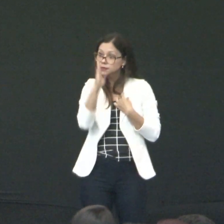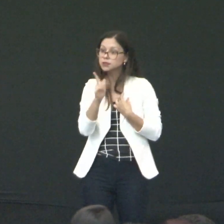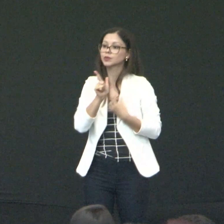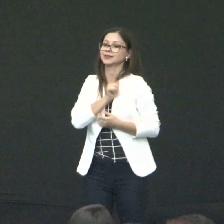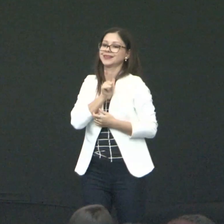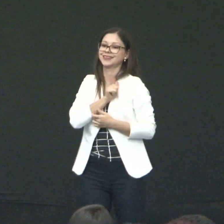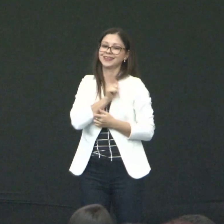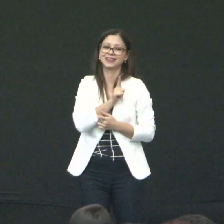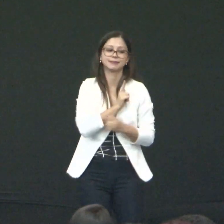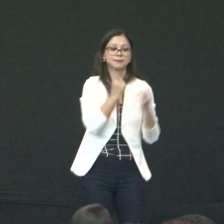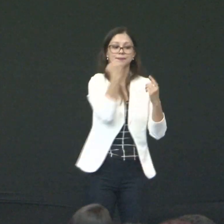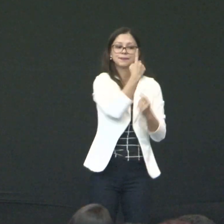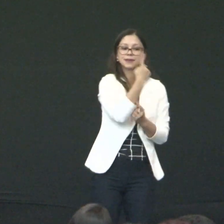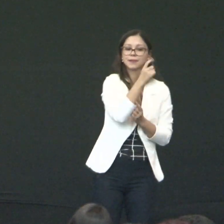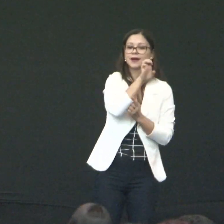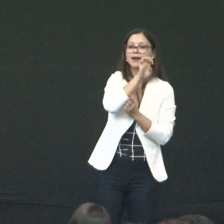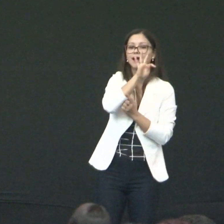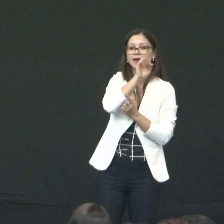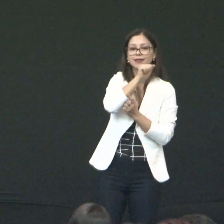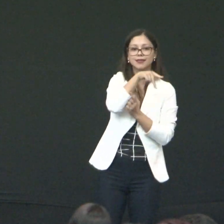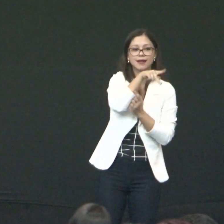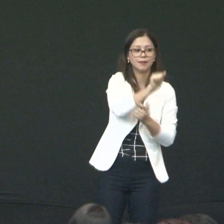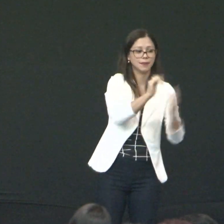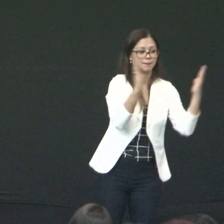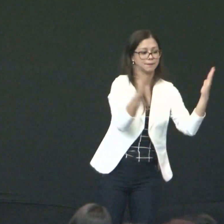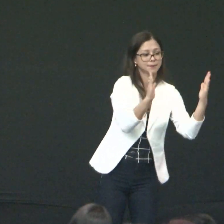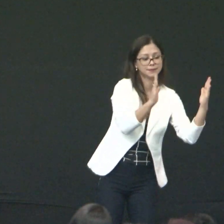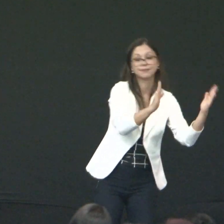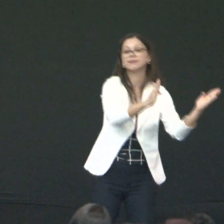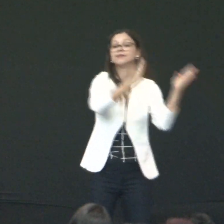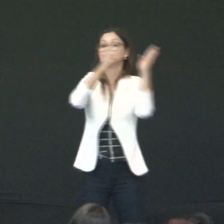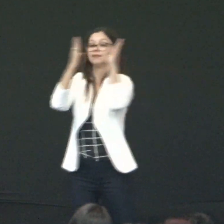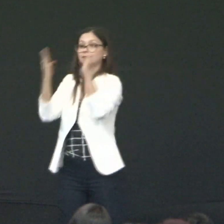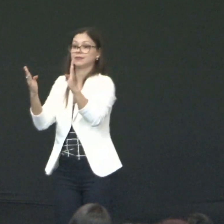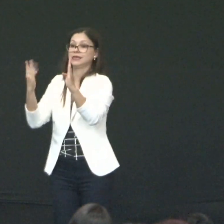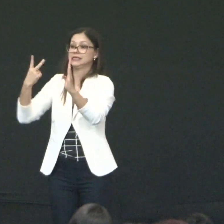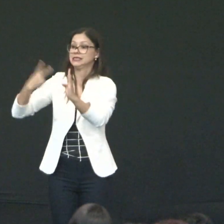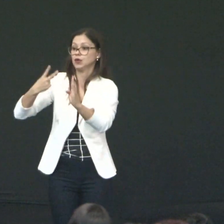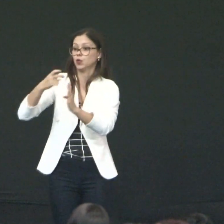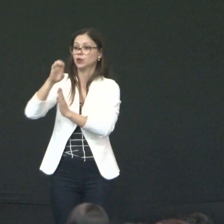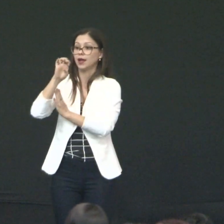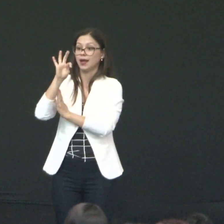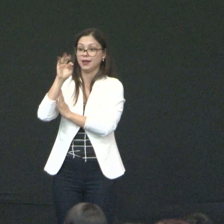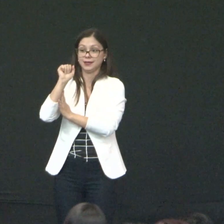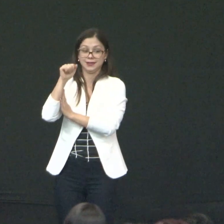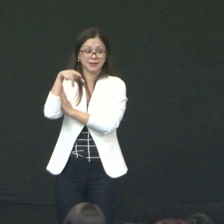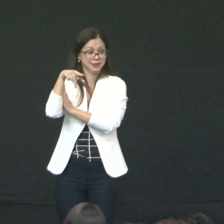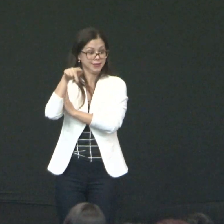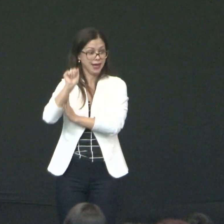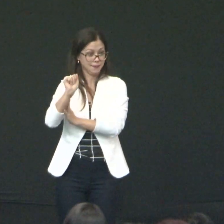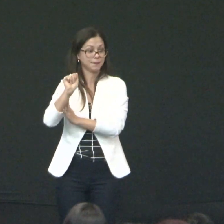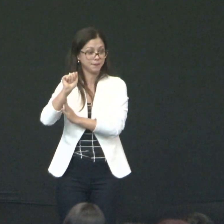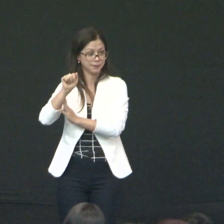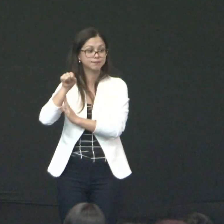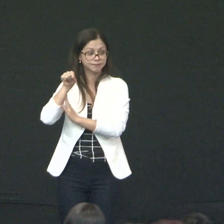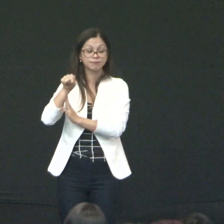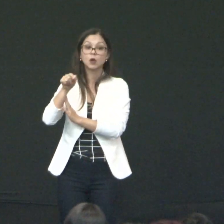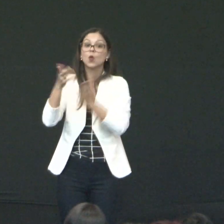E aí, para concluir, eu gostaria de dizer que no Brasil já existe uma primeira etapa de trabalho,